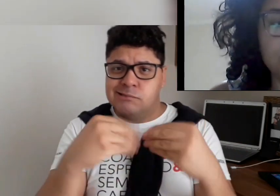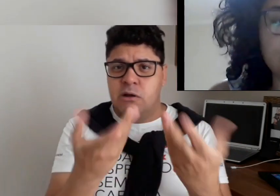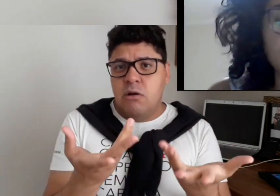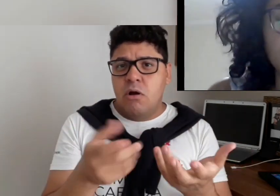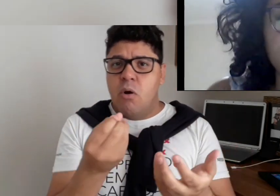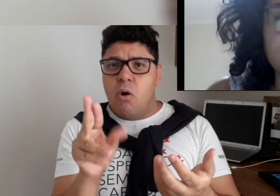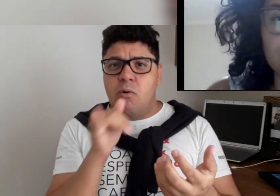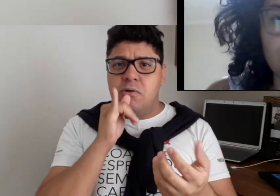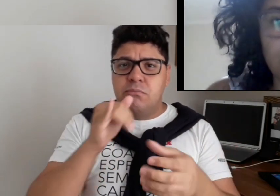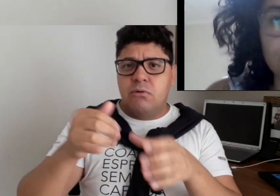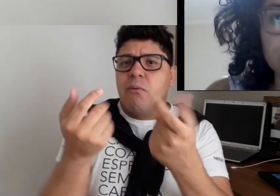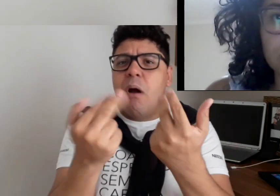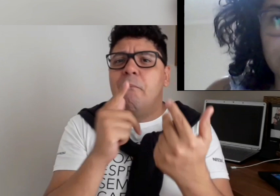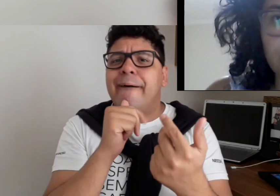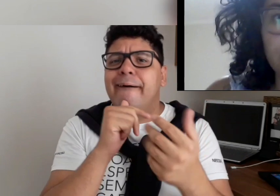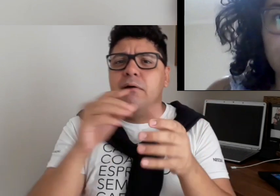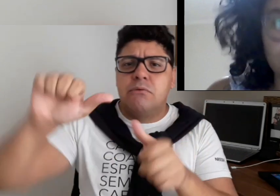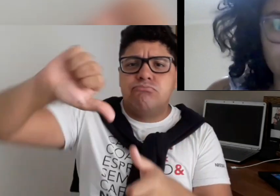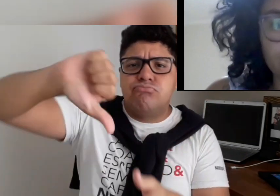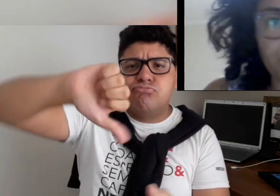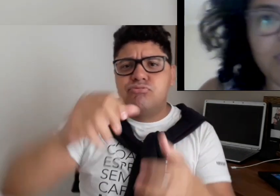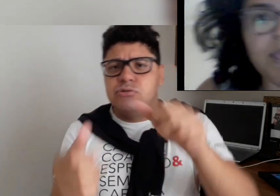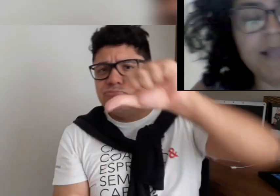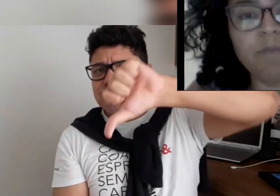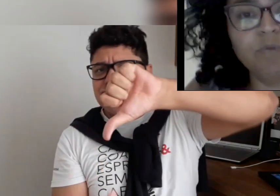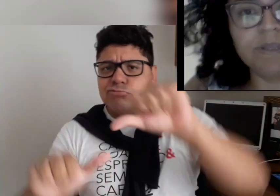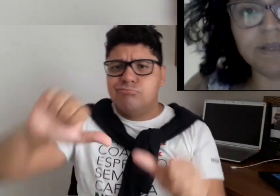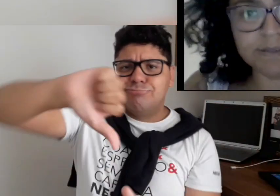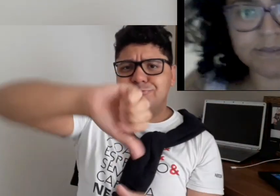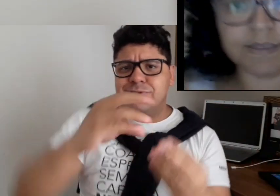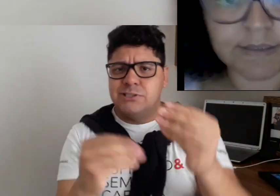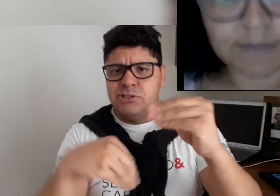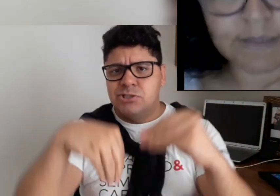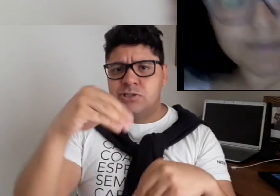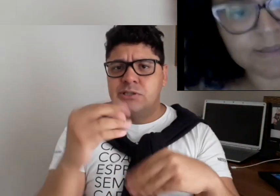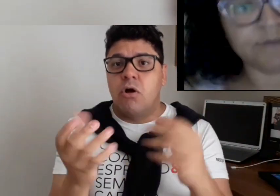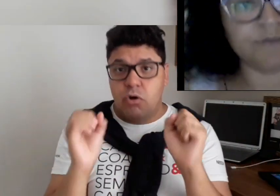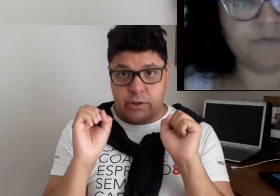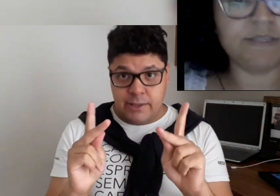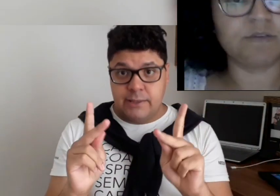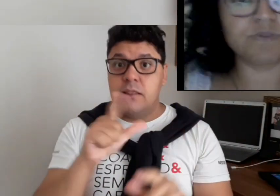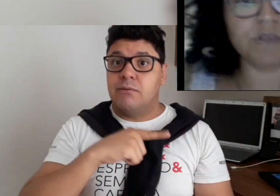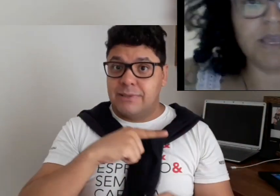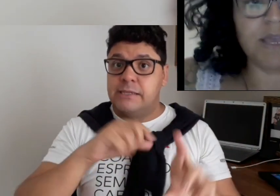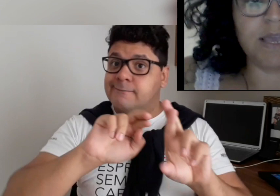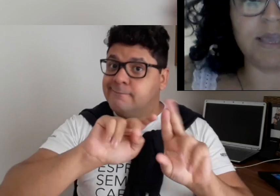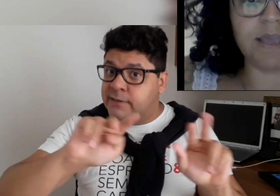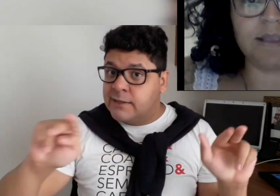possuem estados físicos sólido, líquido e gasoso. E cada mudança nesses estados